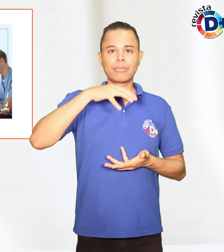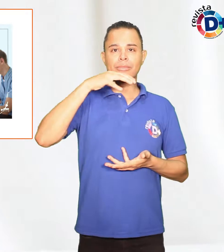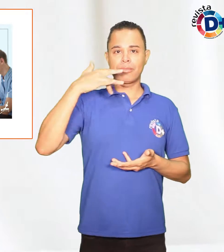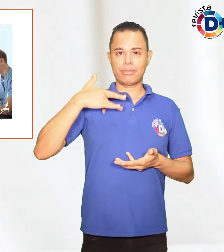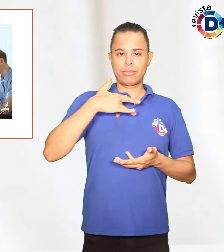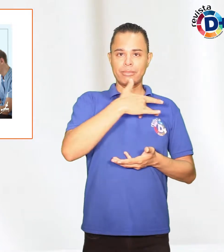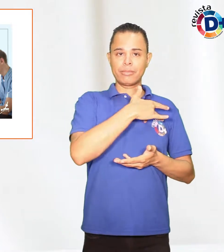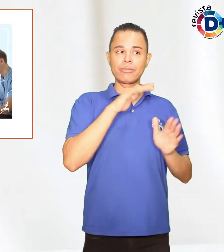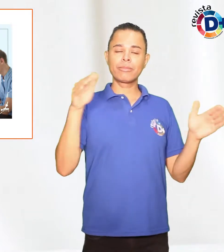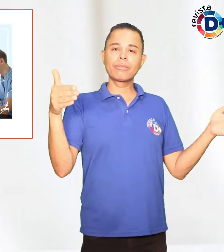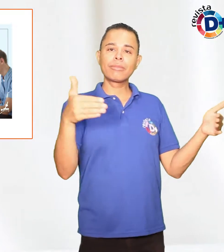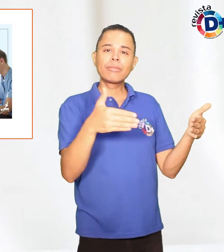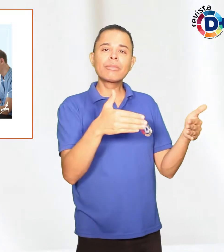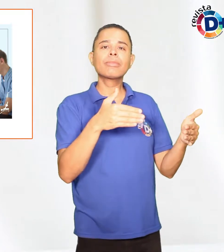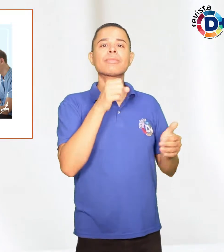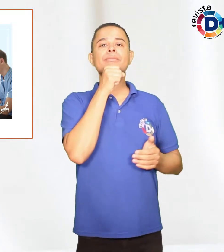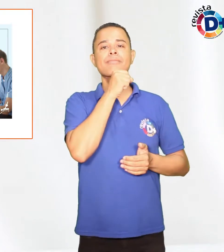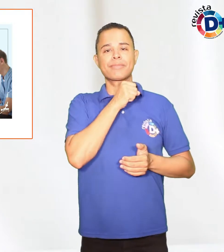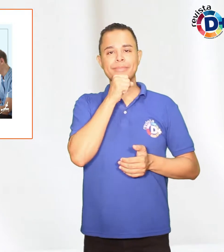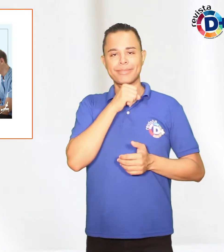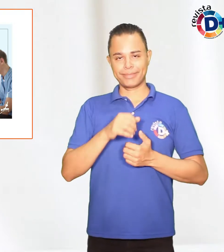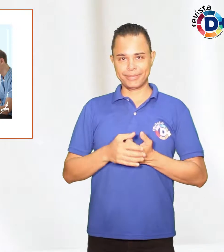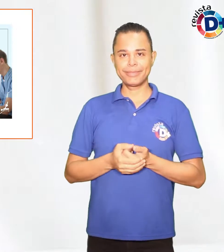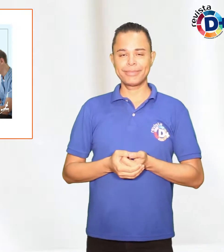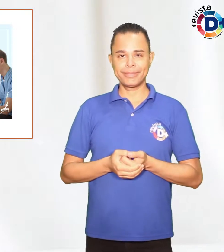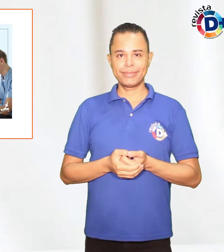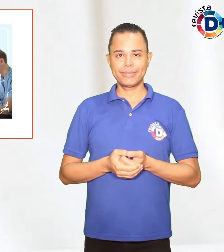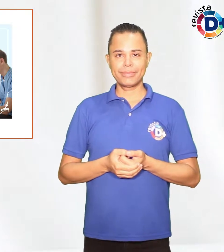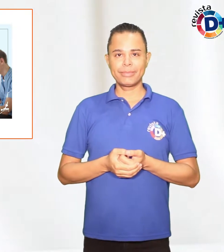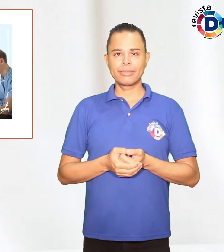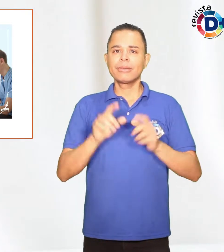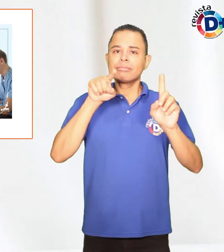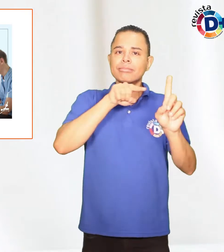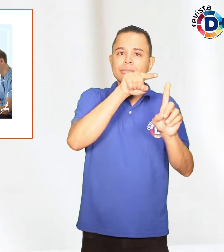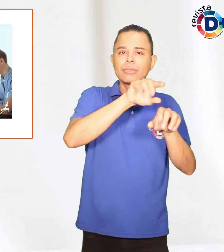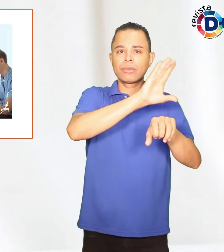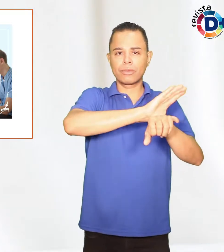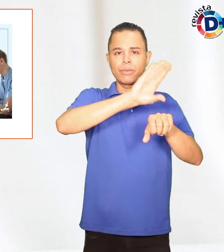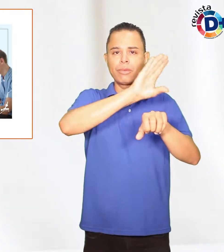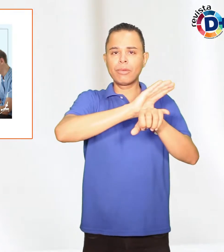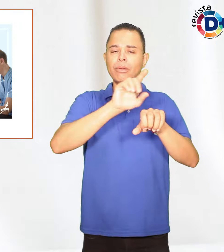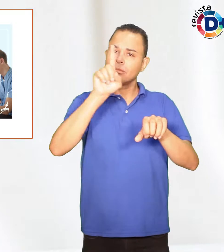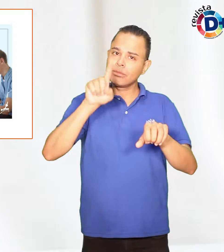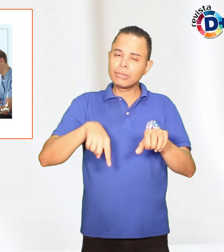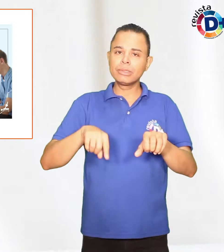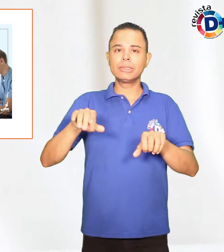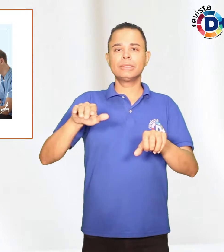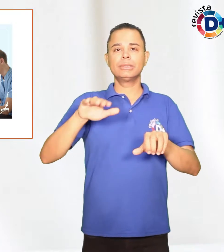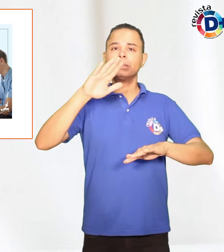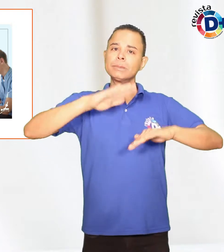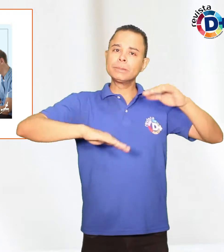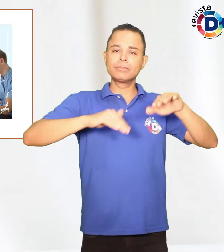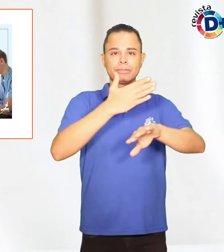saúde da pessoa idosa a finalidade do curso é capacitar profissionais